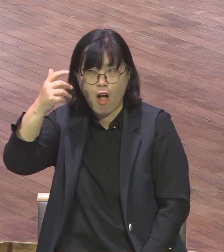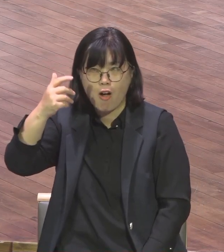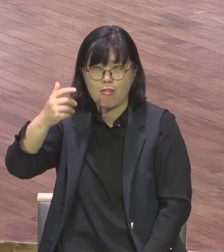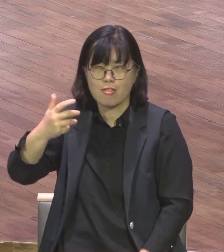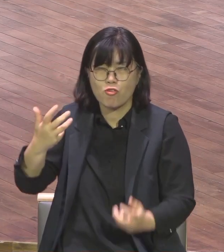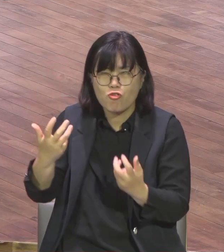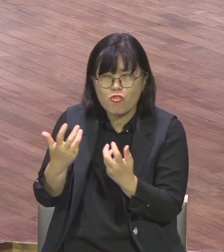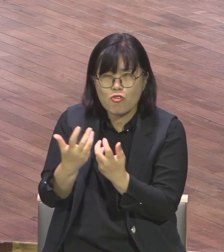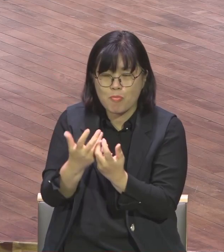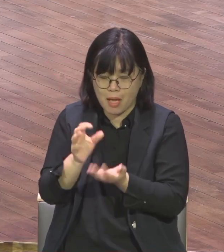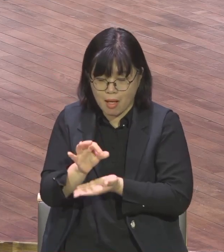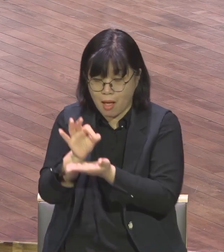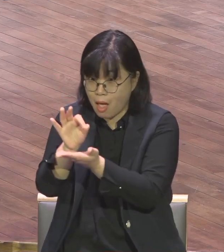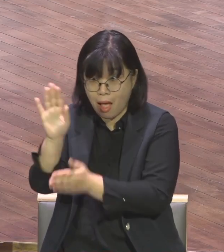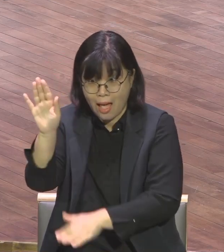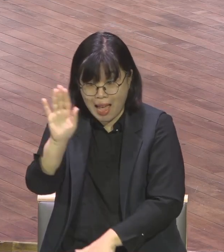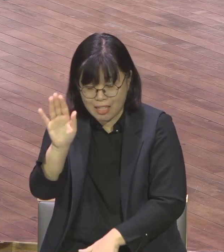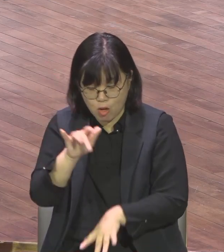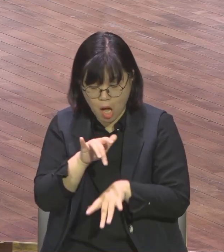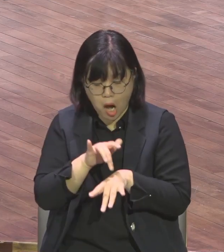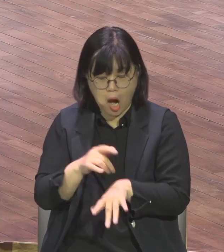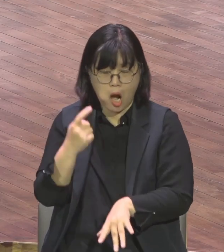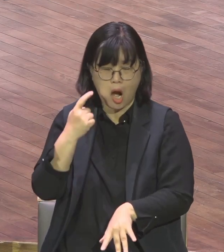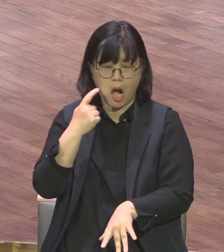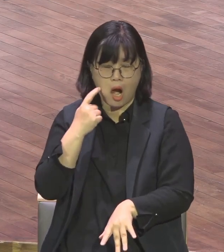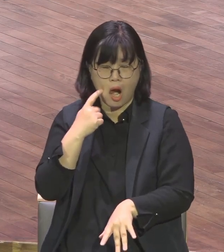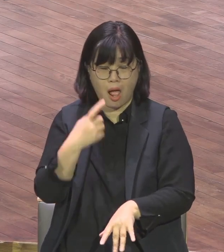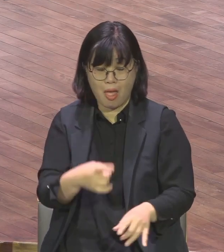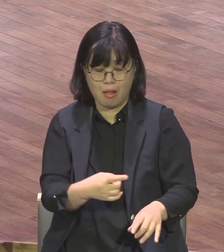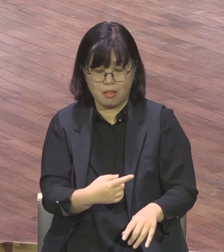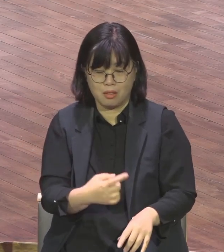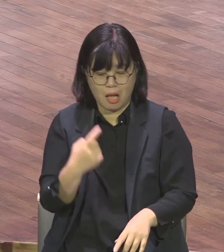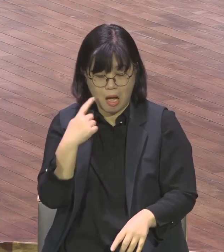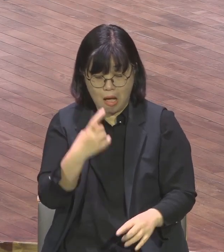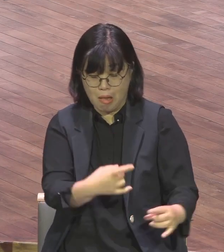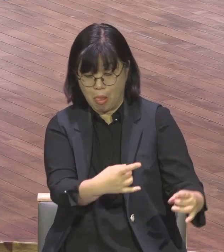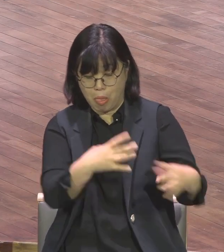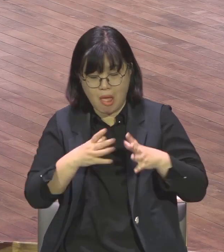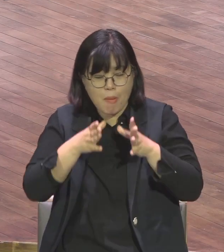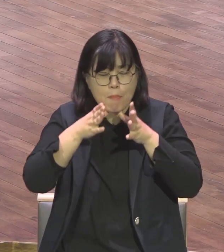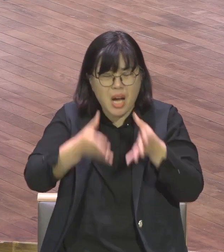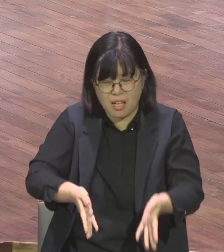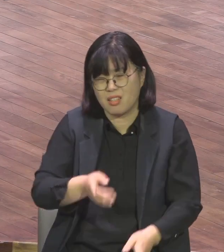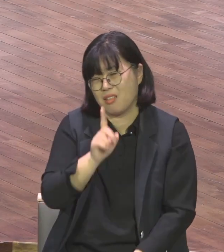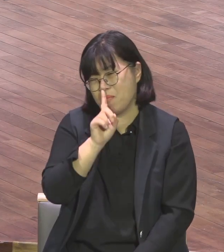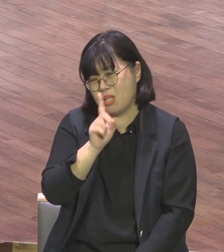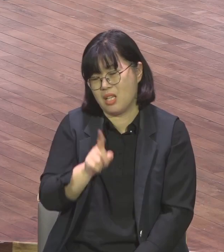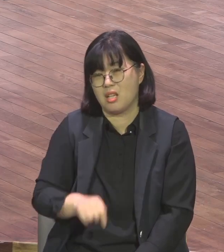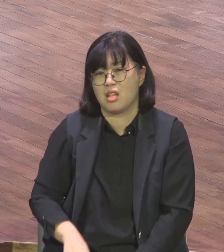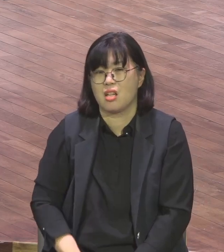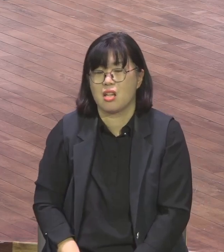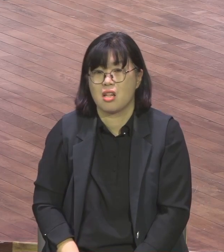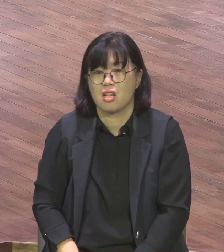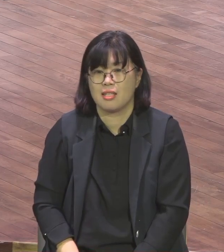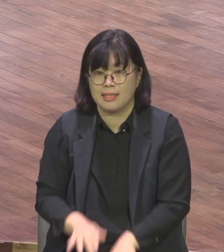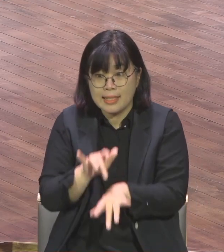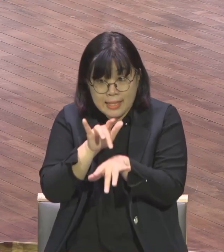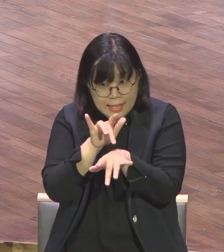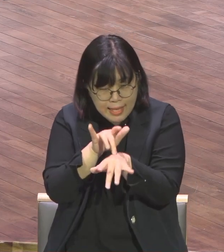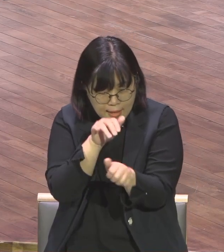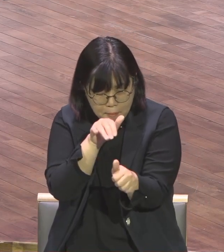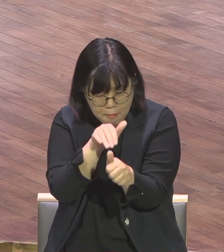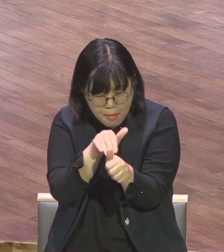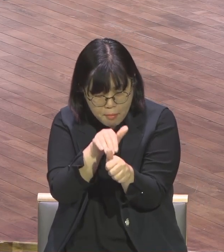거짓령의 속삭임에 휘말려 버렸어요. 사탄이서는 가장 이 고도의 정신이